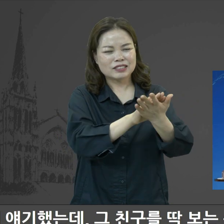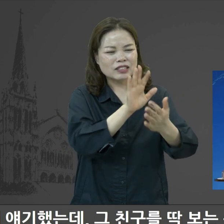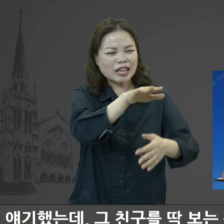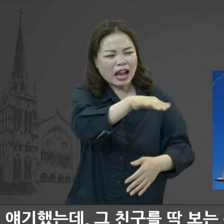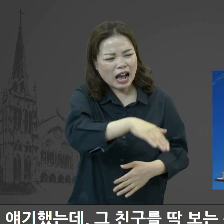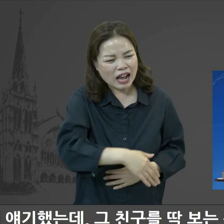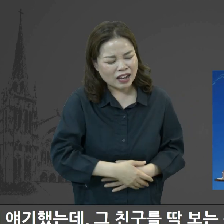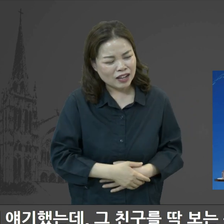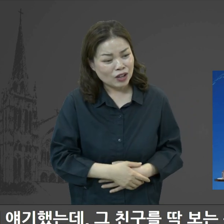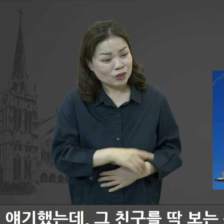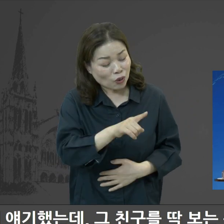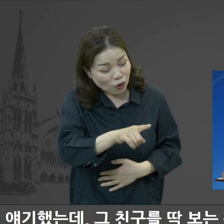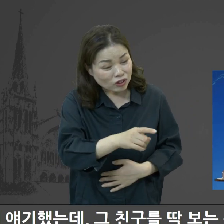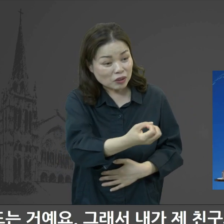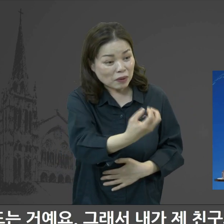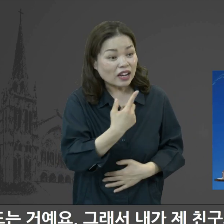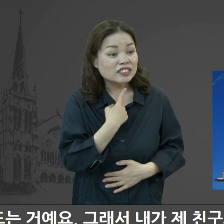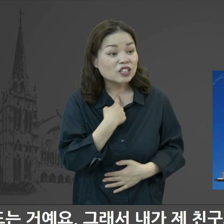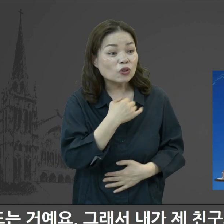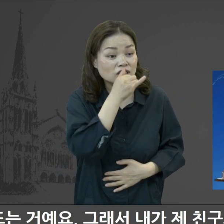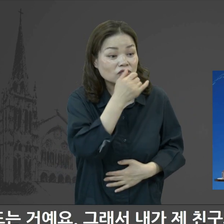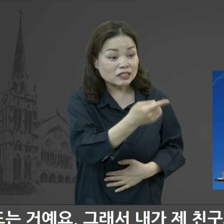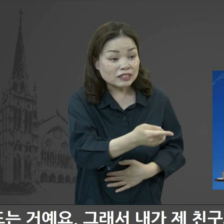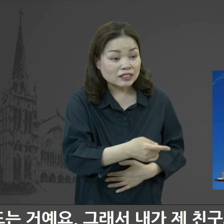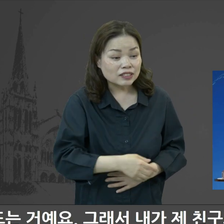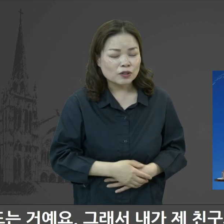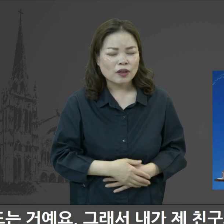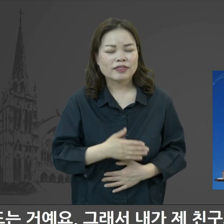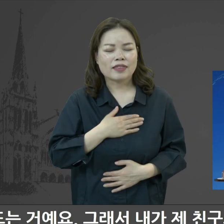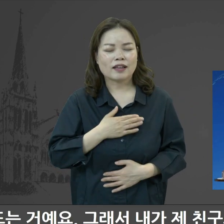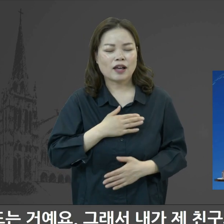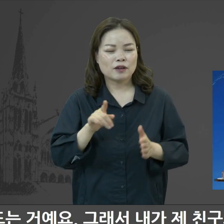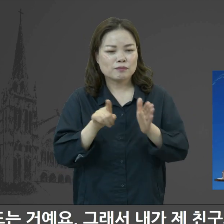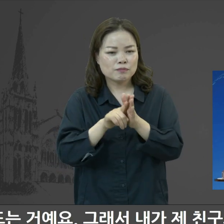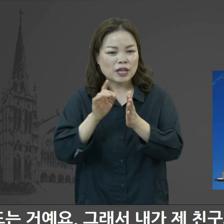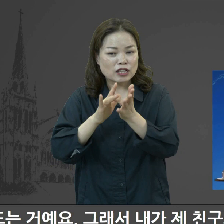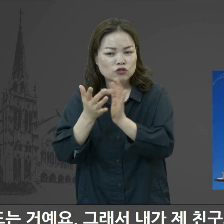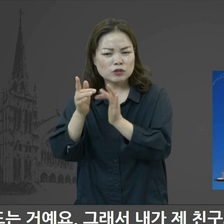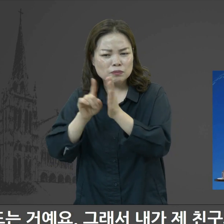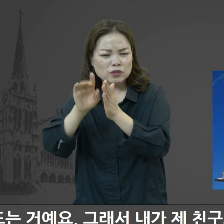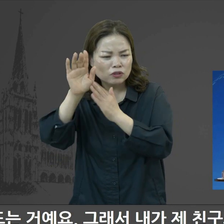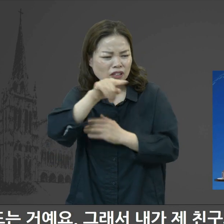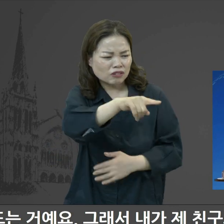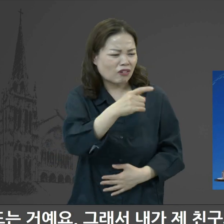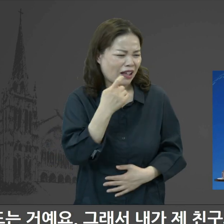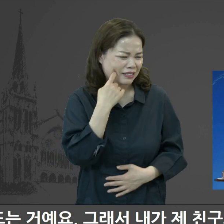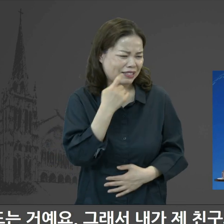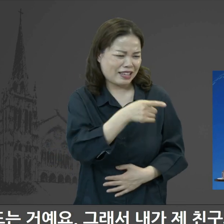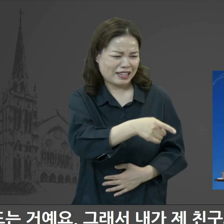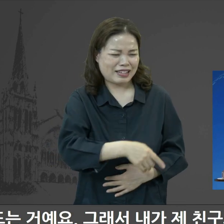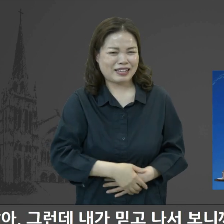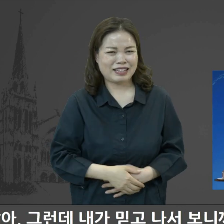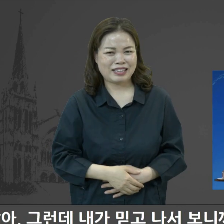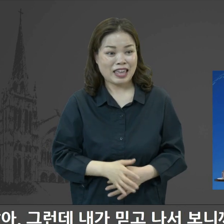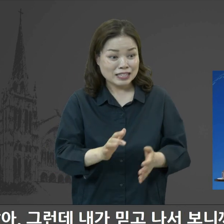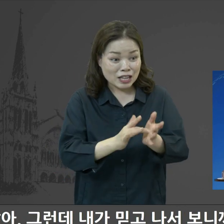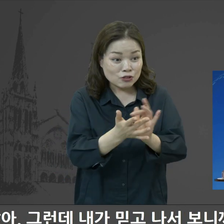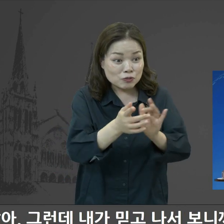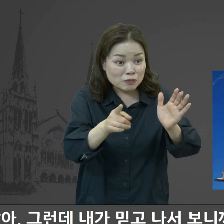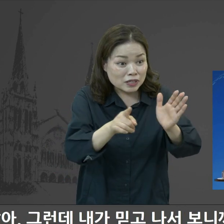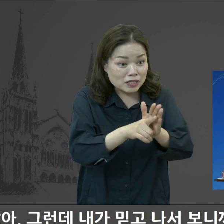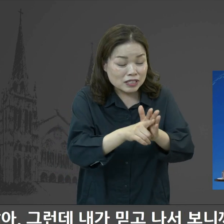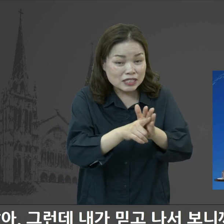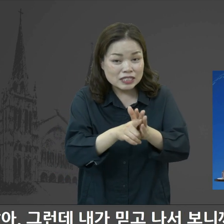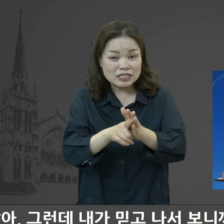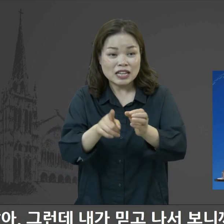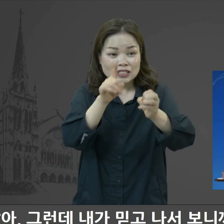보고 야 네가 이렇게 말했었잖아. 근데 내가 믿고 나서 보니까 너 가짜야. 예수 믿는 사람들이 절에